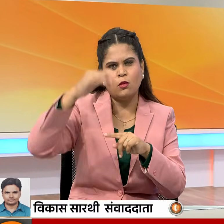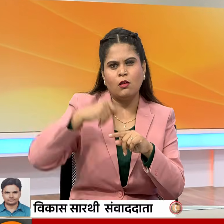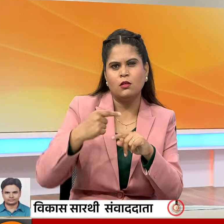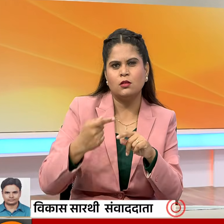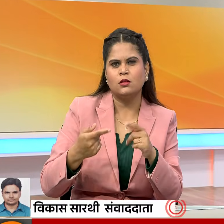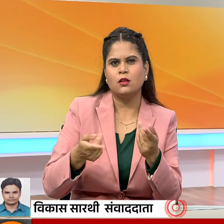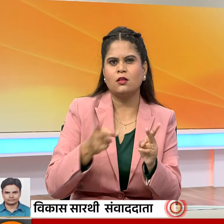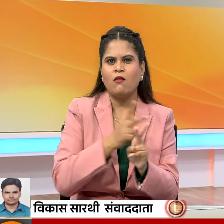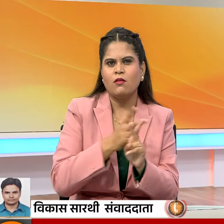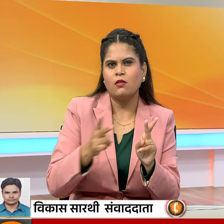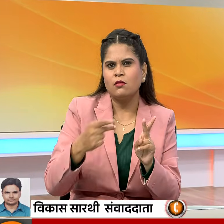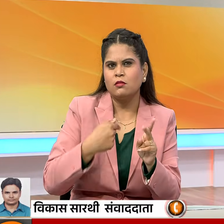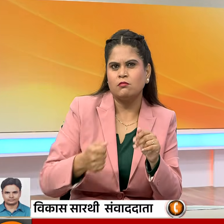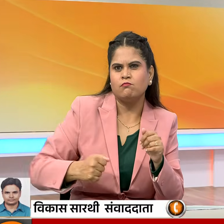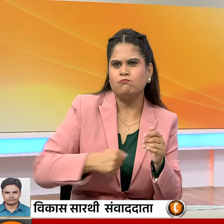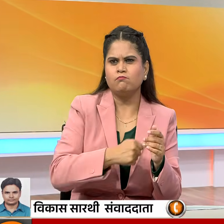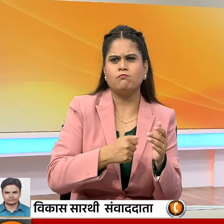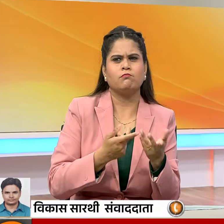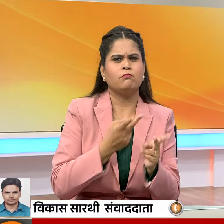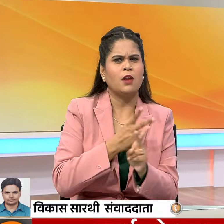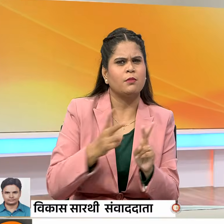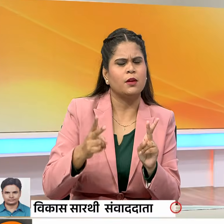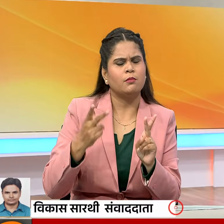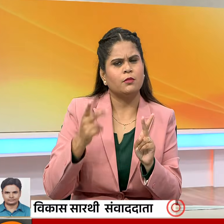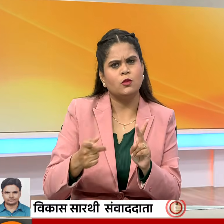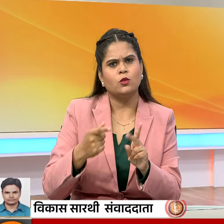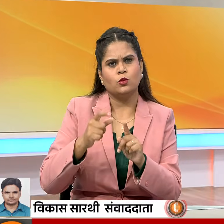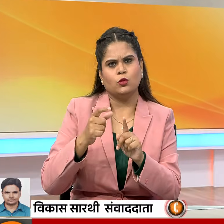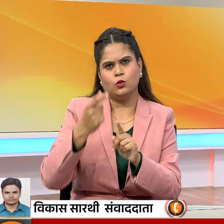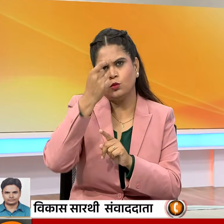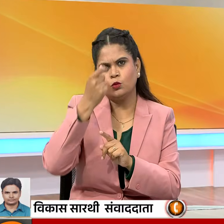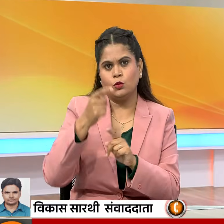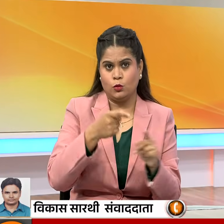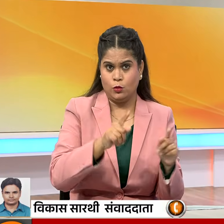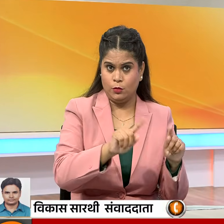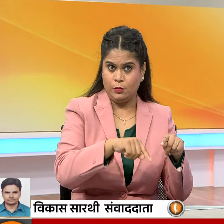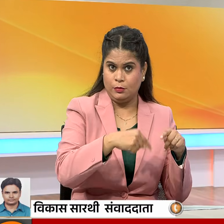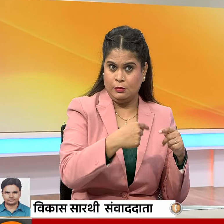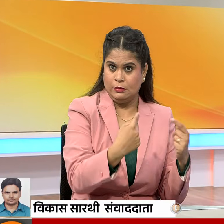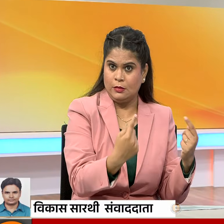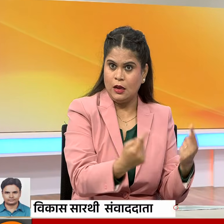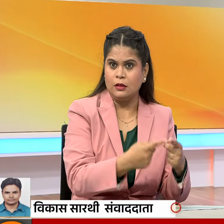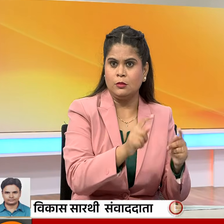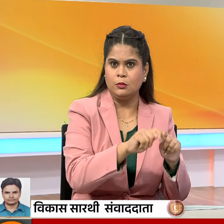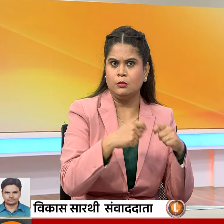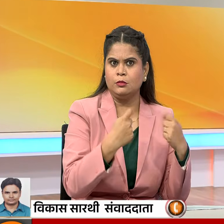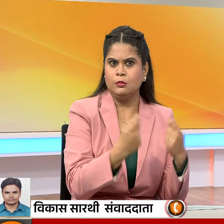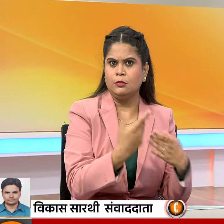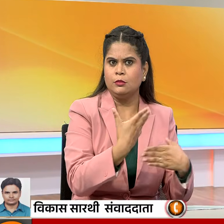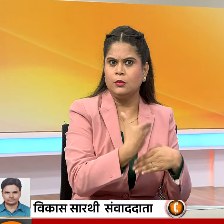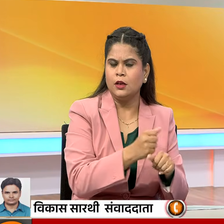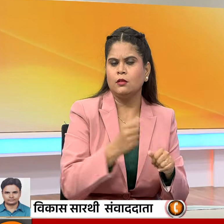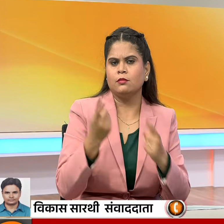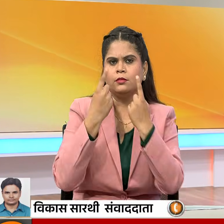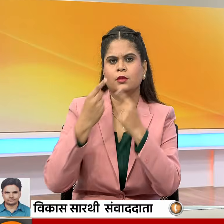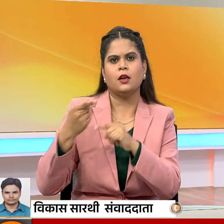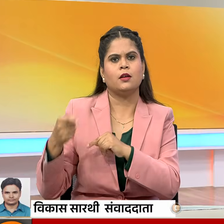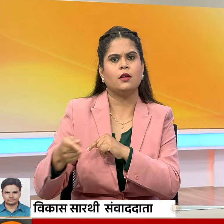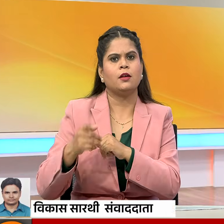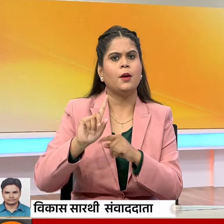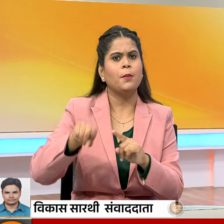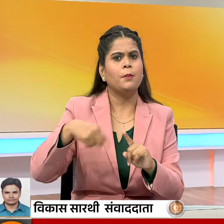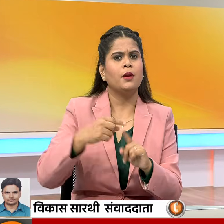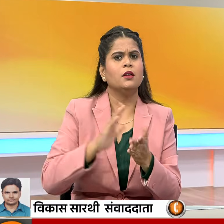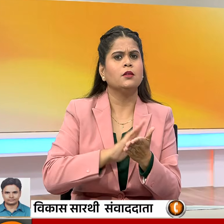सारे प्रत्यारोपों की सच्चाई क्या है, ये हाई पावर कमेटी की जांच के बाद सामने आ पाएगा। और इसके अलावा कोर्ट ने ये भी